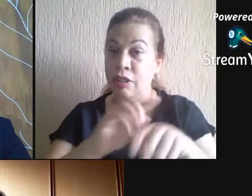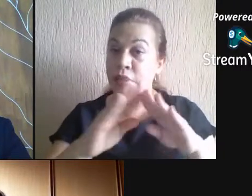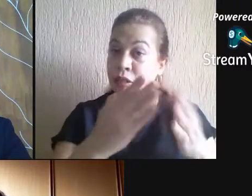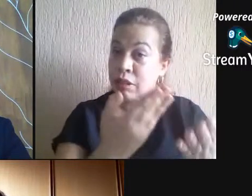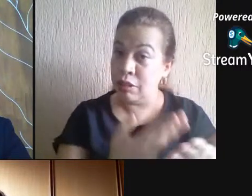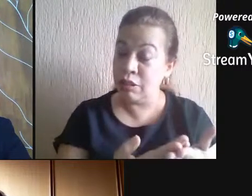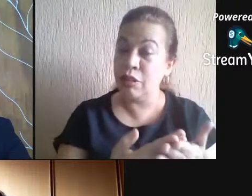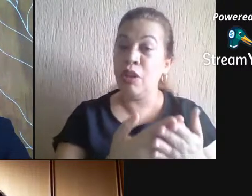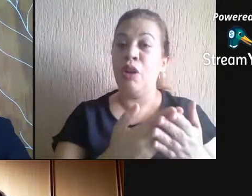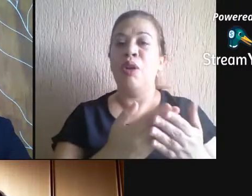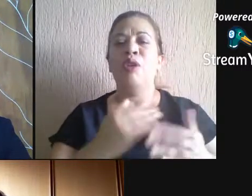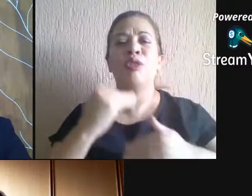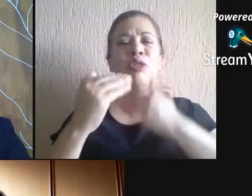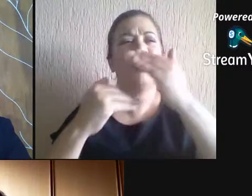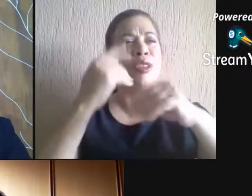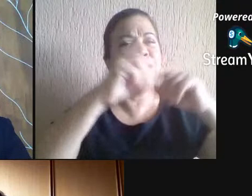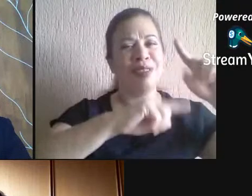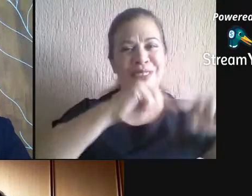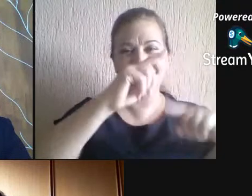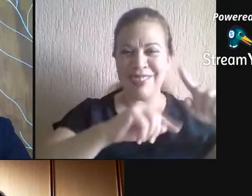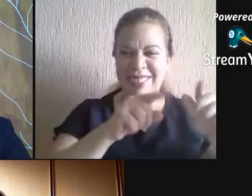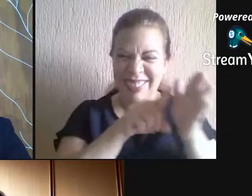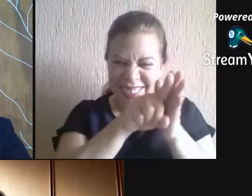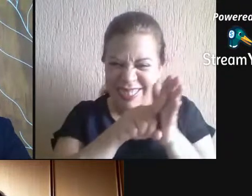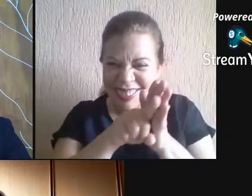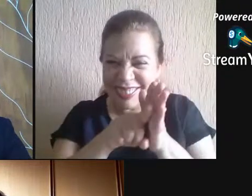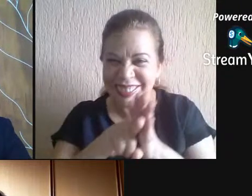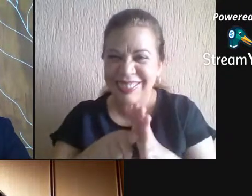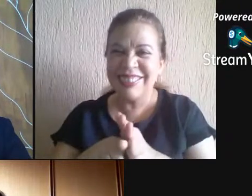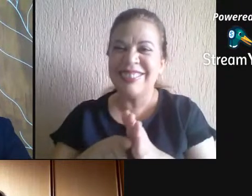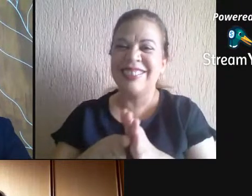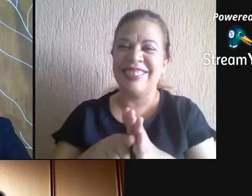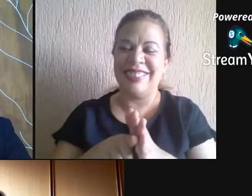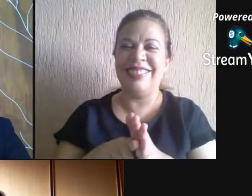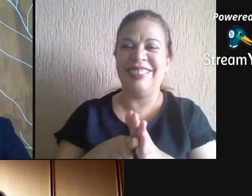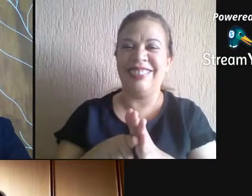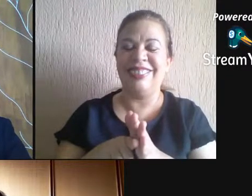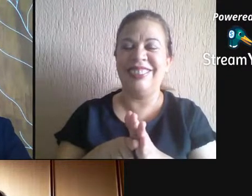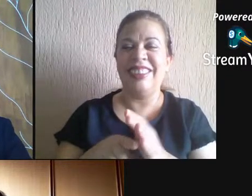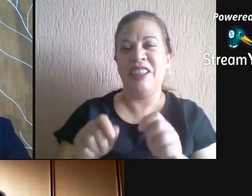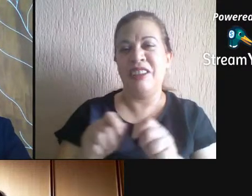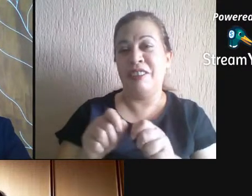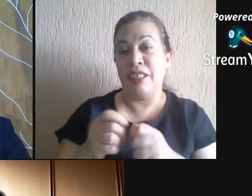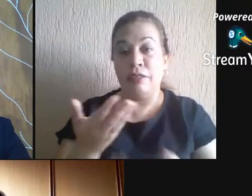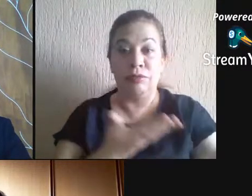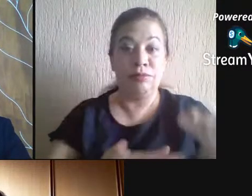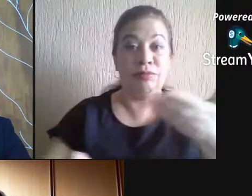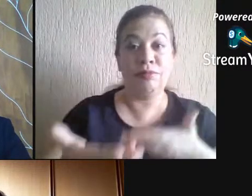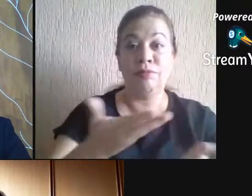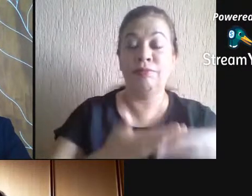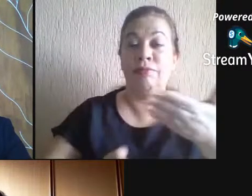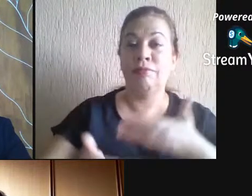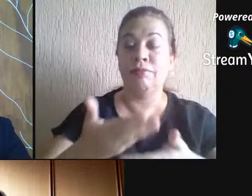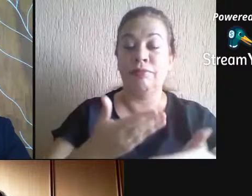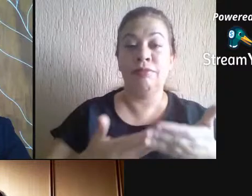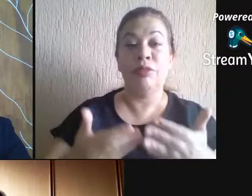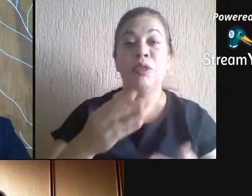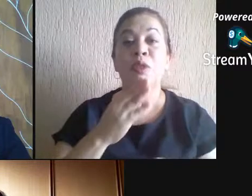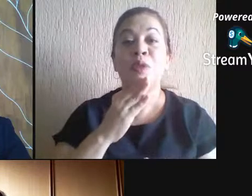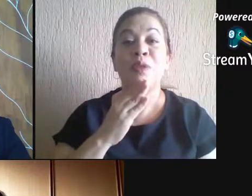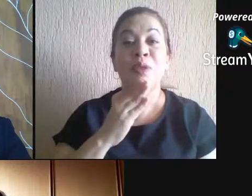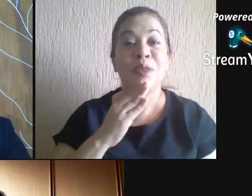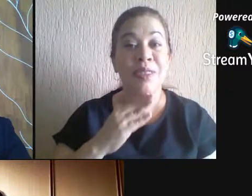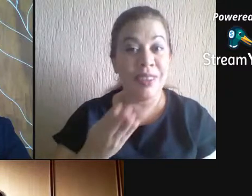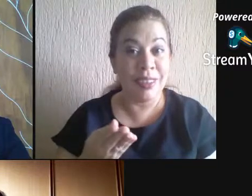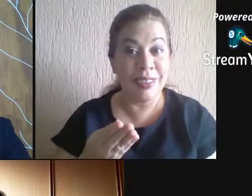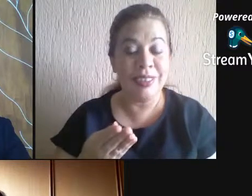de produtos, né, por meio da realização de pesquisas que integram e fazem interagir saberes inerentes ao mundo do